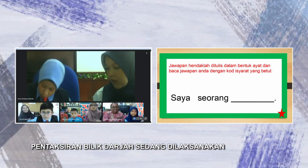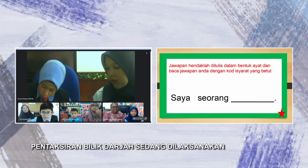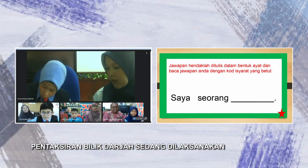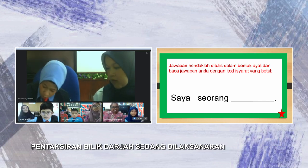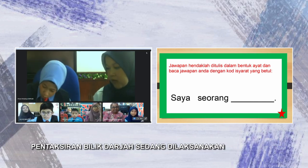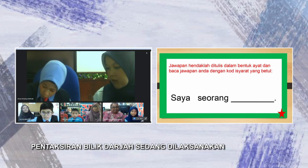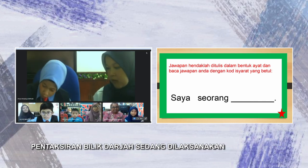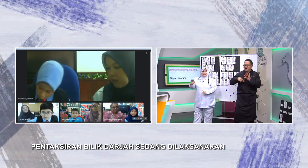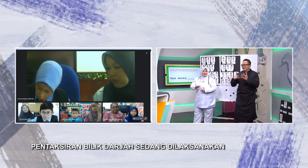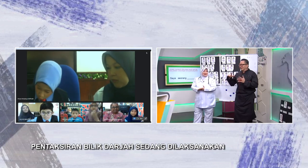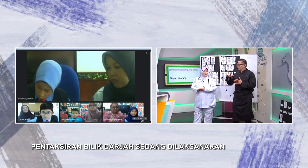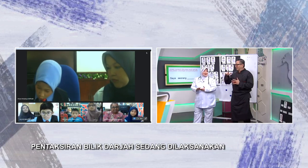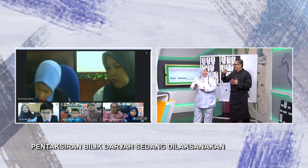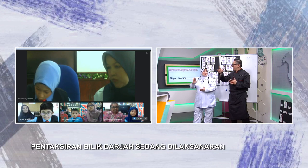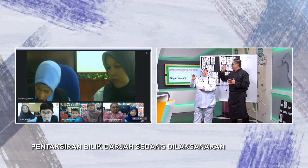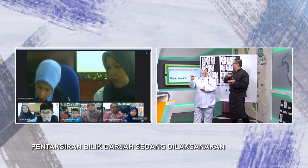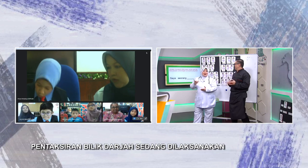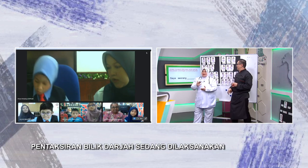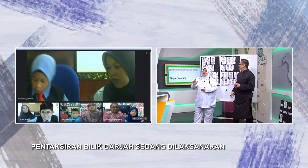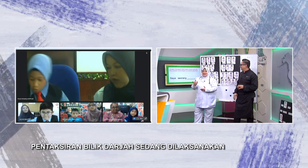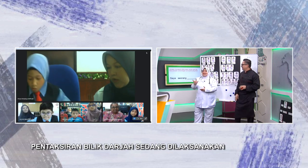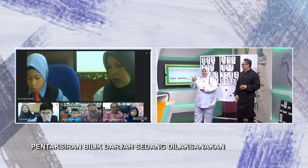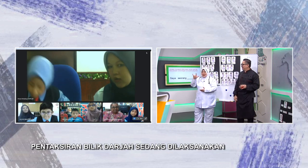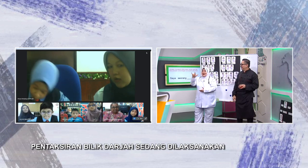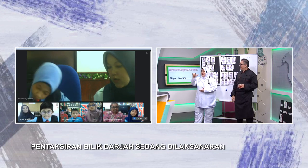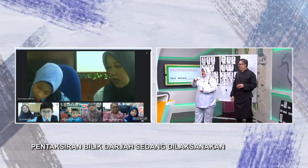dengan wah, bukan. Ini apa ni?